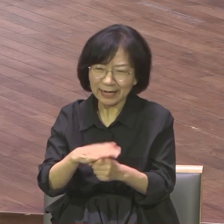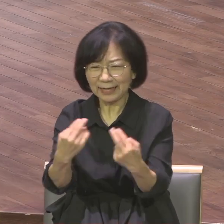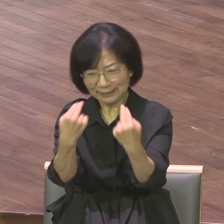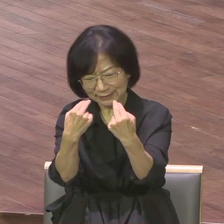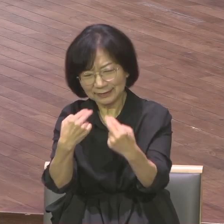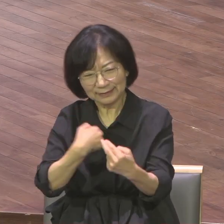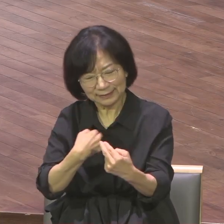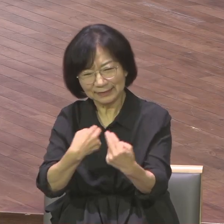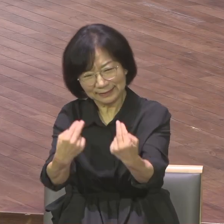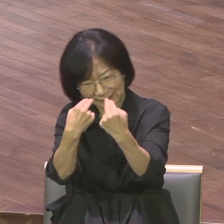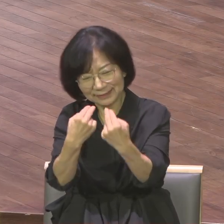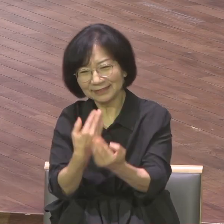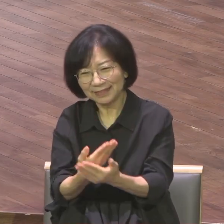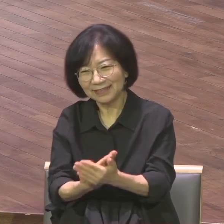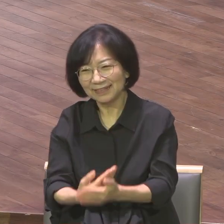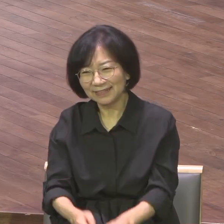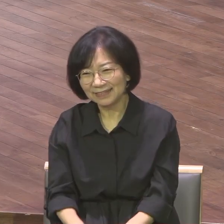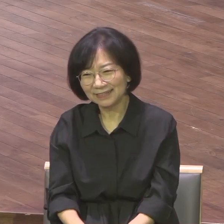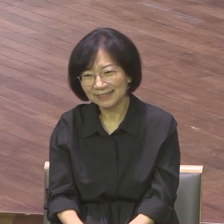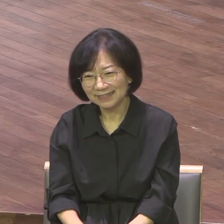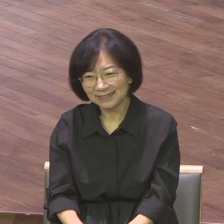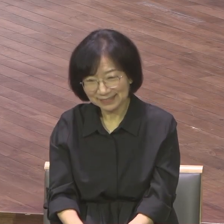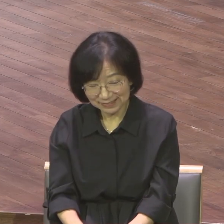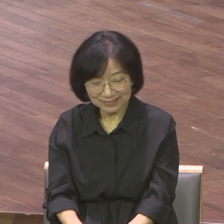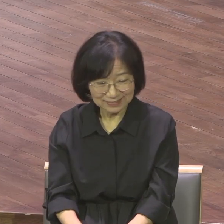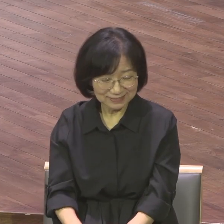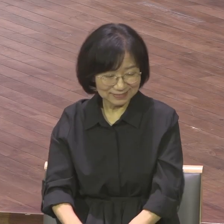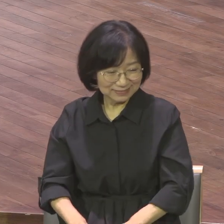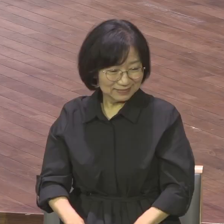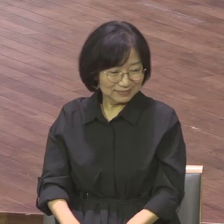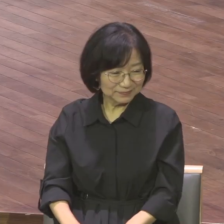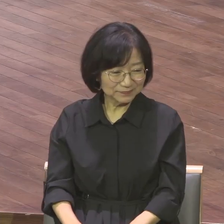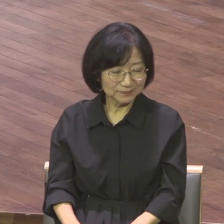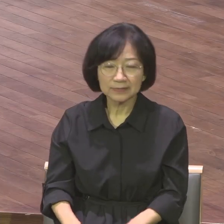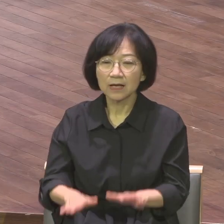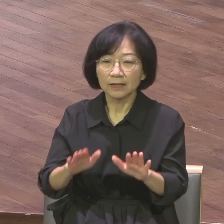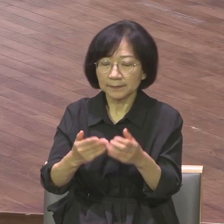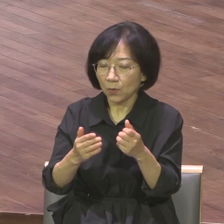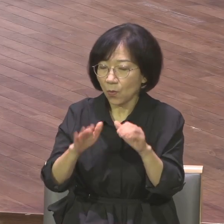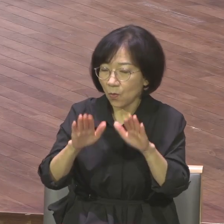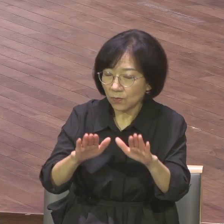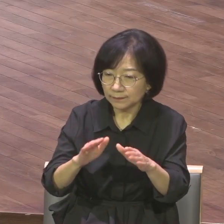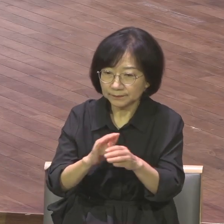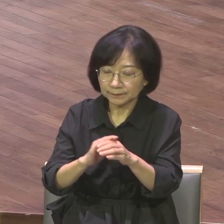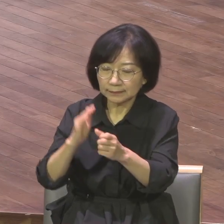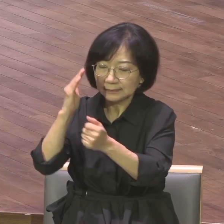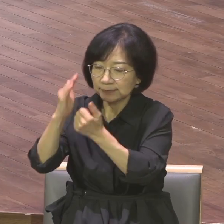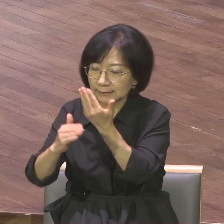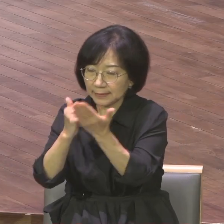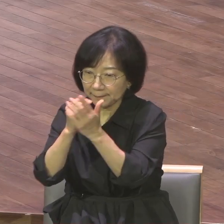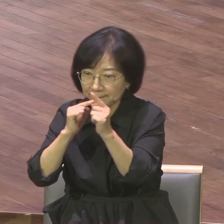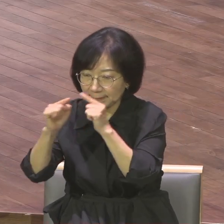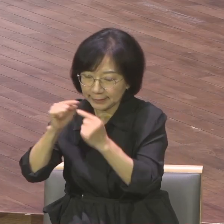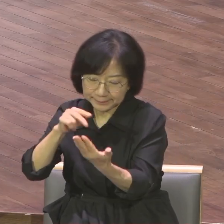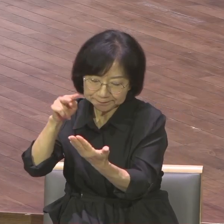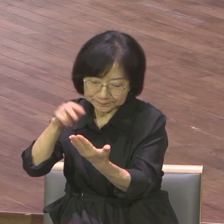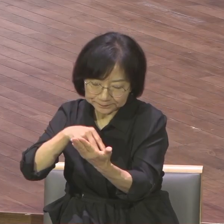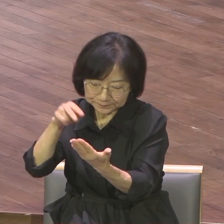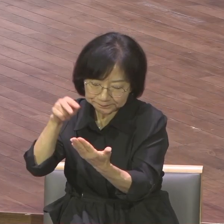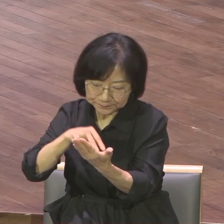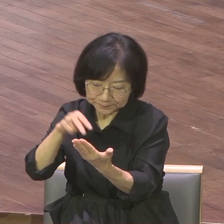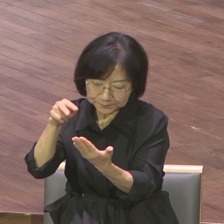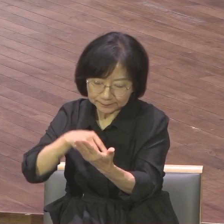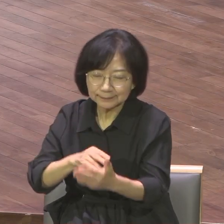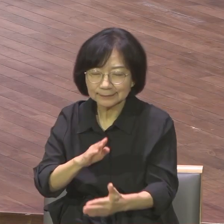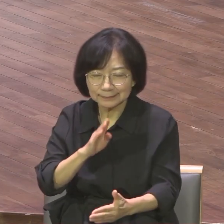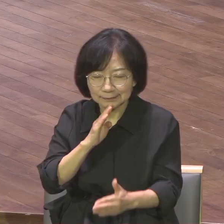그래서 우리에요 생명력 넘치도록 이끄시는 하나님의 말씀을 바탕으로 참된 소망의 삶을